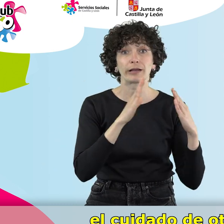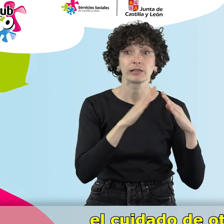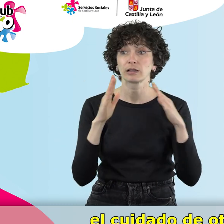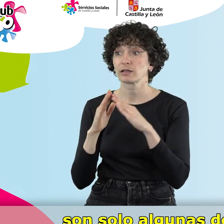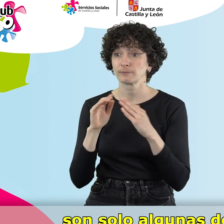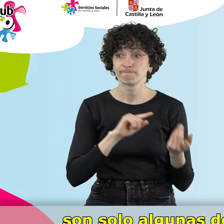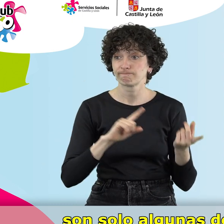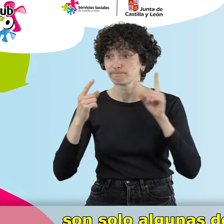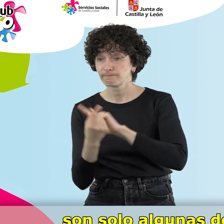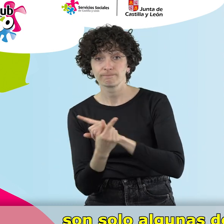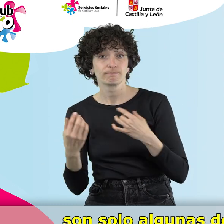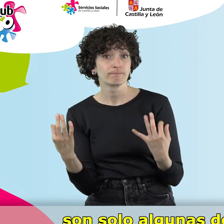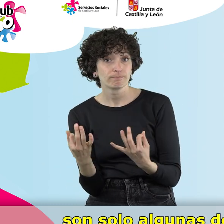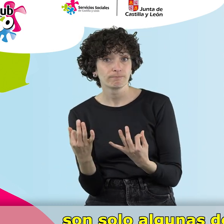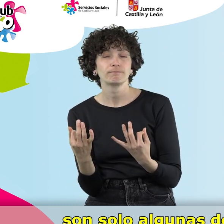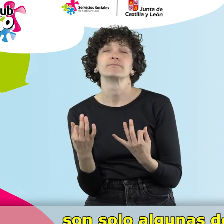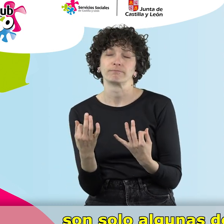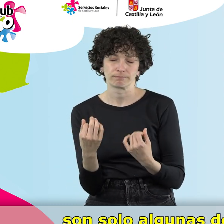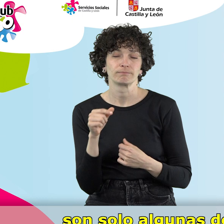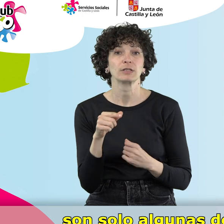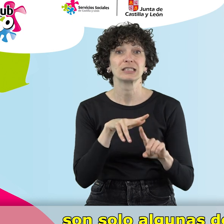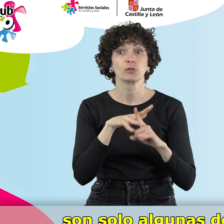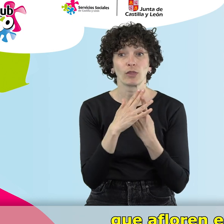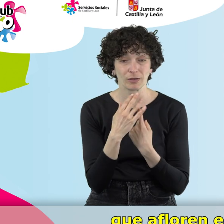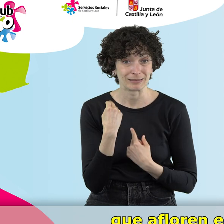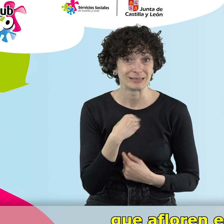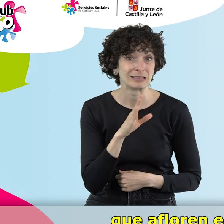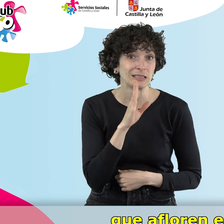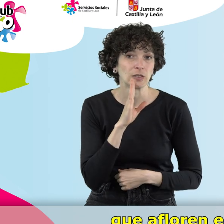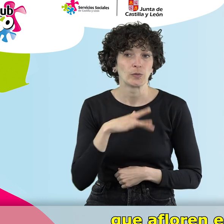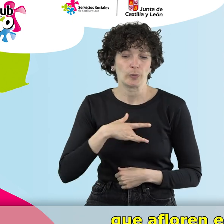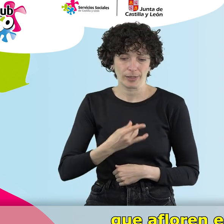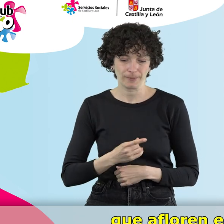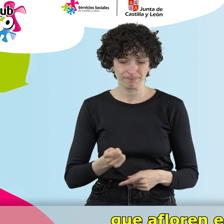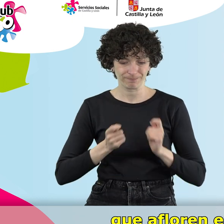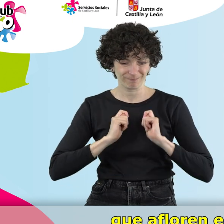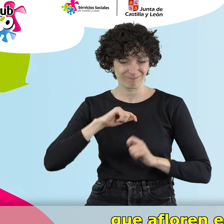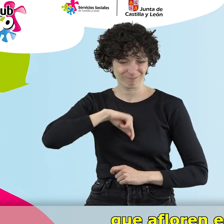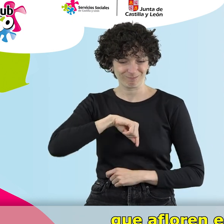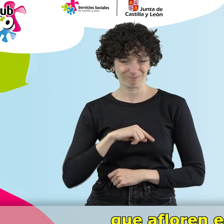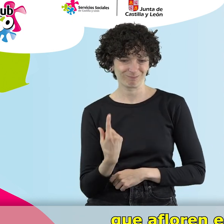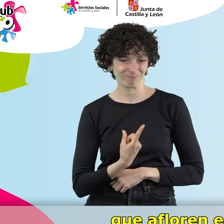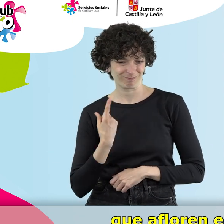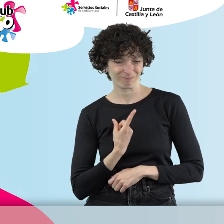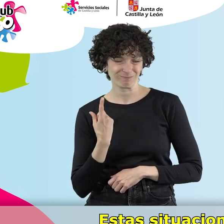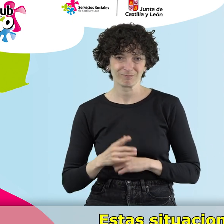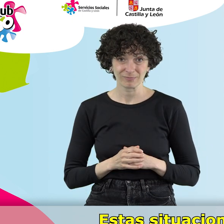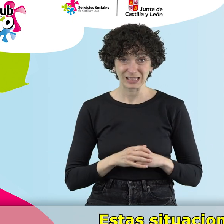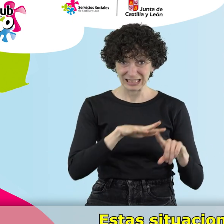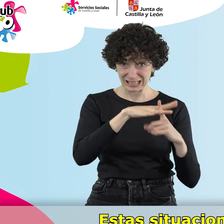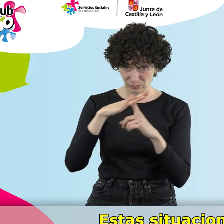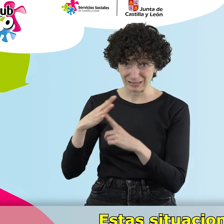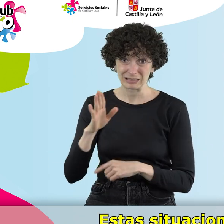domicilio son solo algunas de las situaciones que pueden motivar que afloren en nosotros sentimientos de soledad.